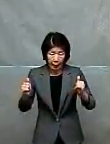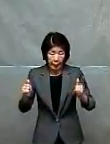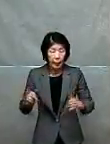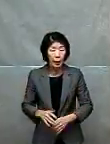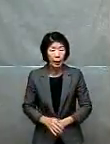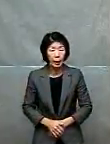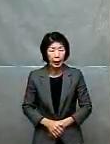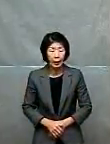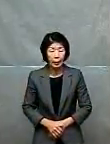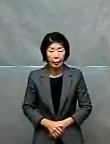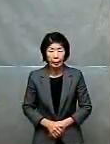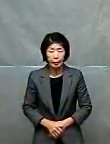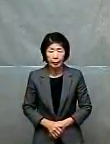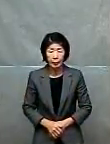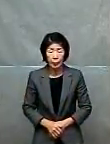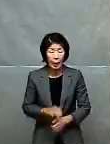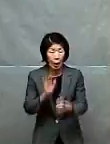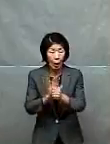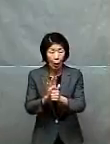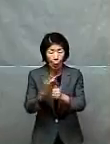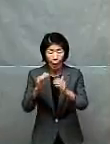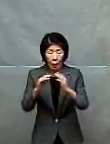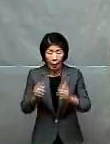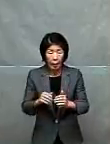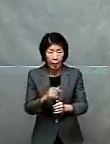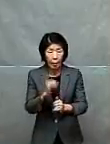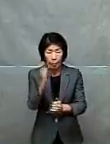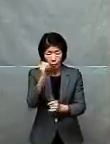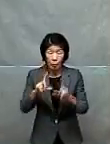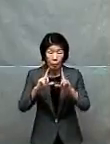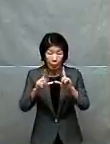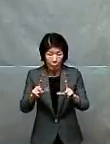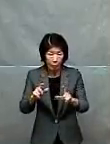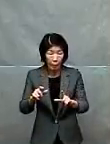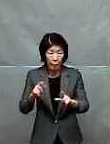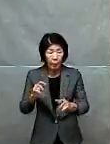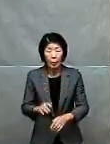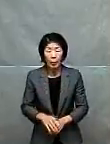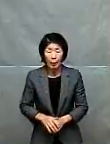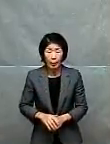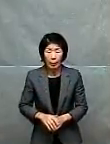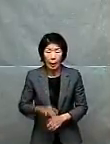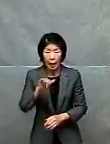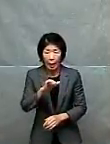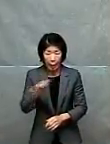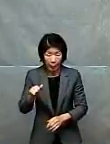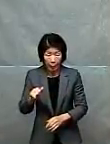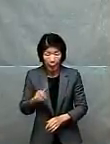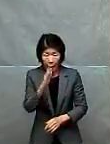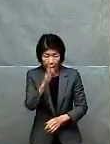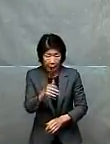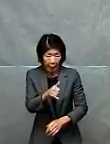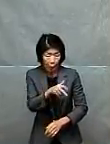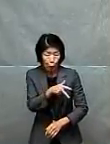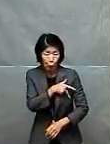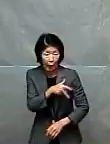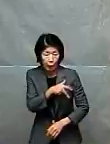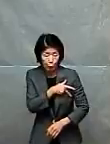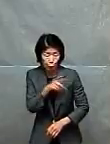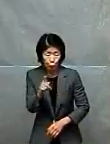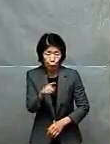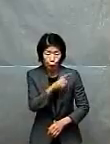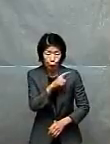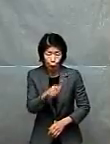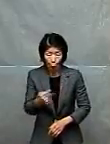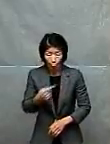会関係者というか、その主催者であります元県議が依頼したスタッフの方でありまして、私の